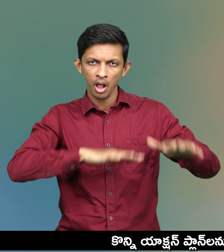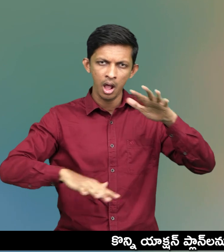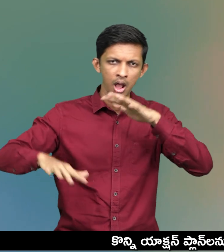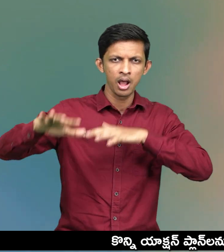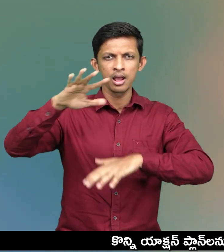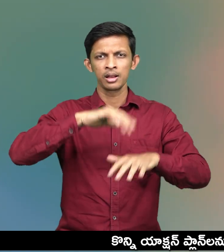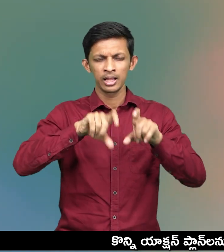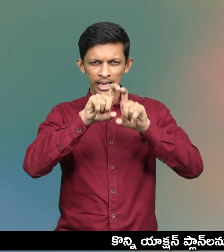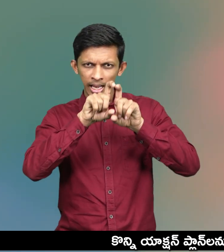నదులను శుభ్రం చేయడానికి